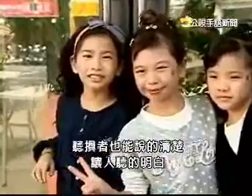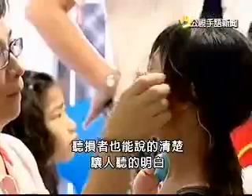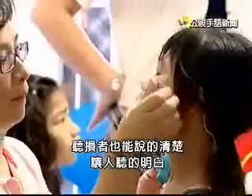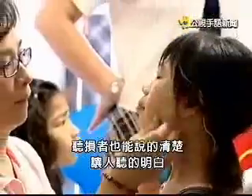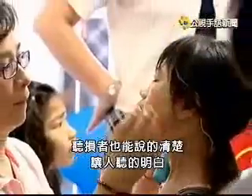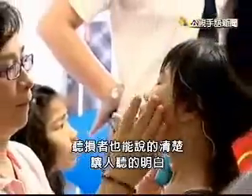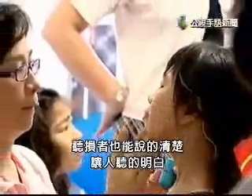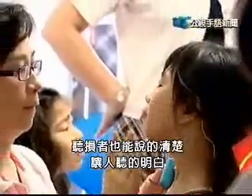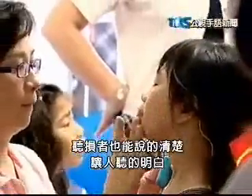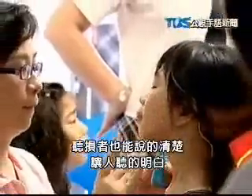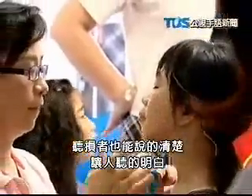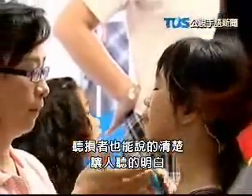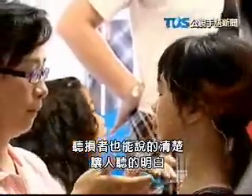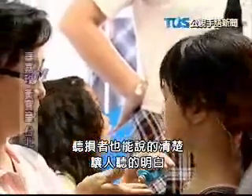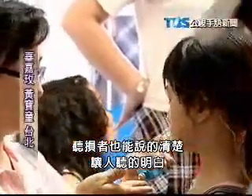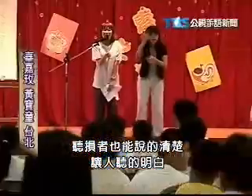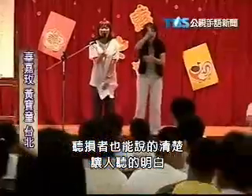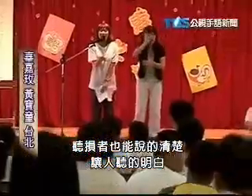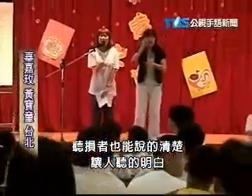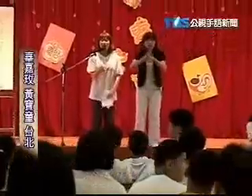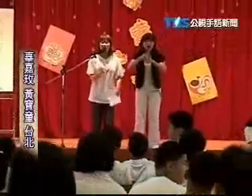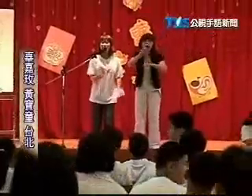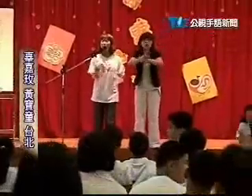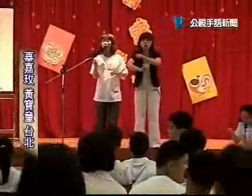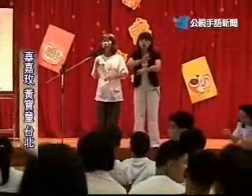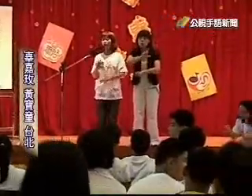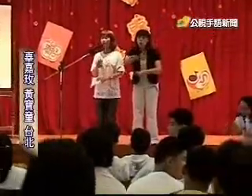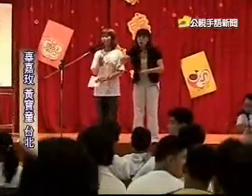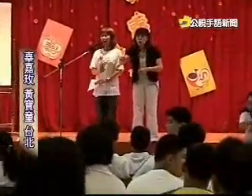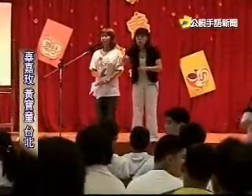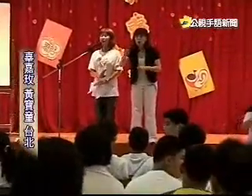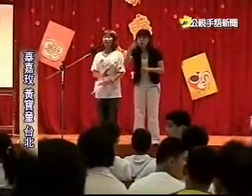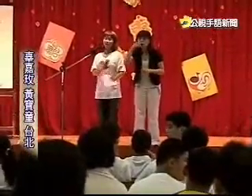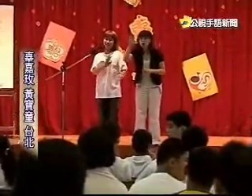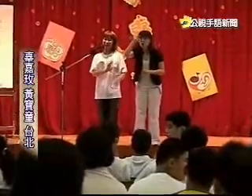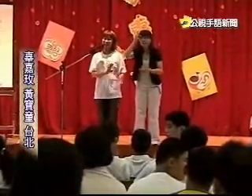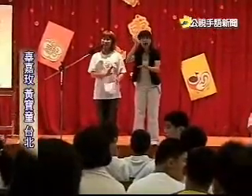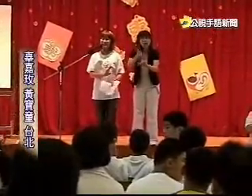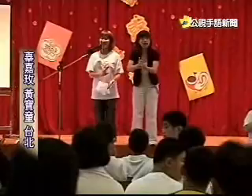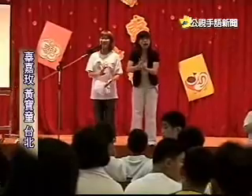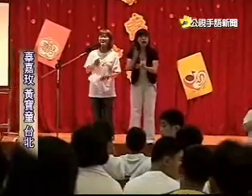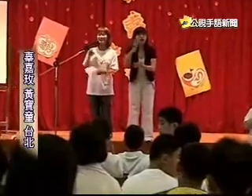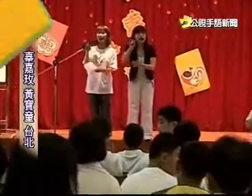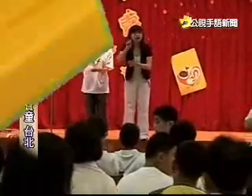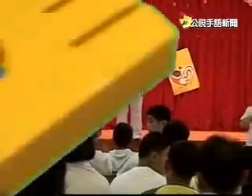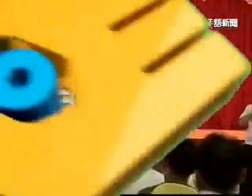能说得清楚，让人听得明白。记者顾嘉梅、黄宝彤台北报道。